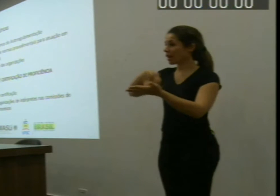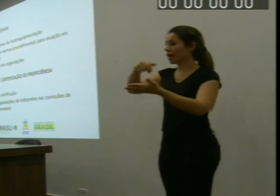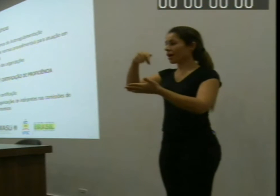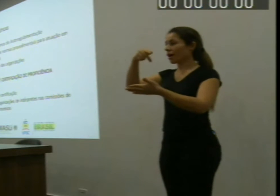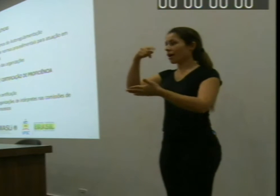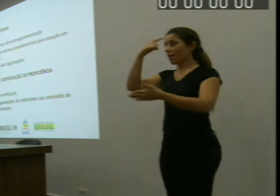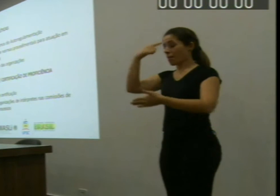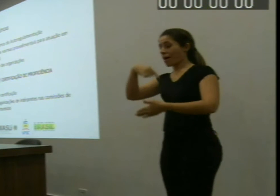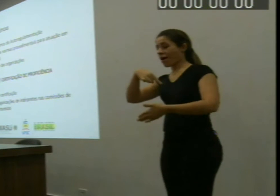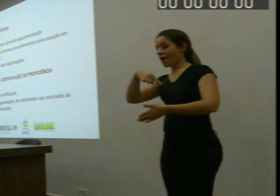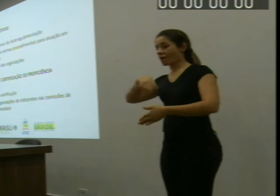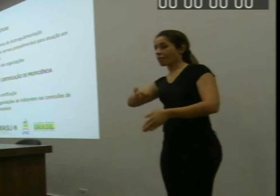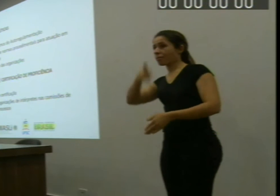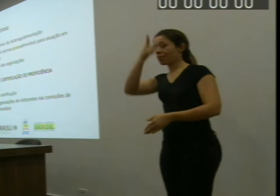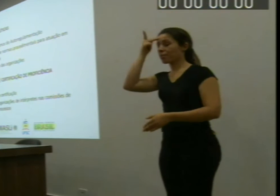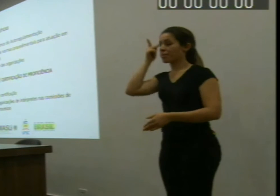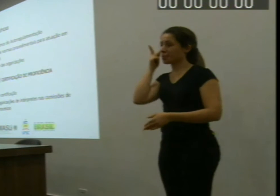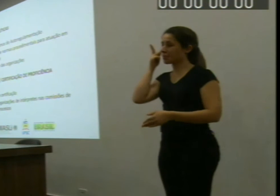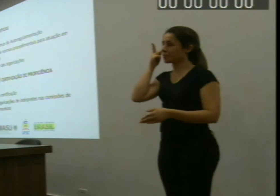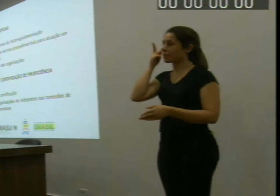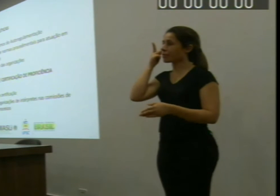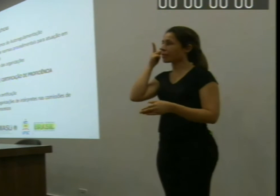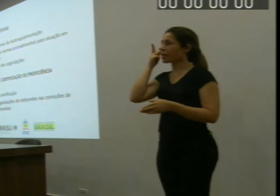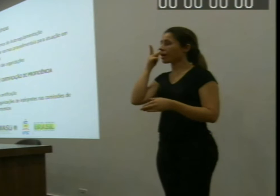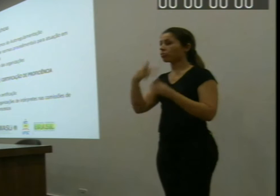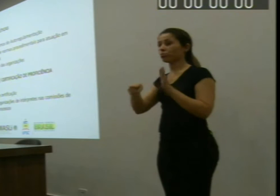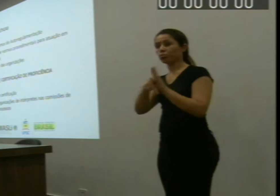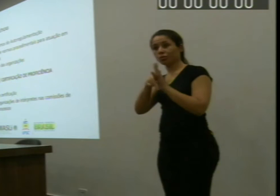assando você UMS